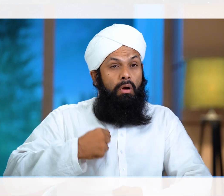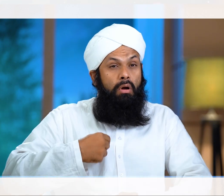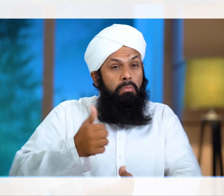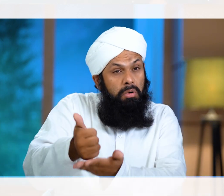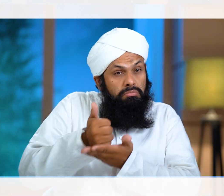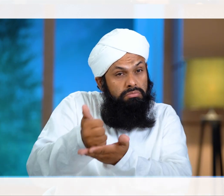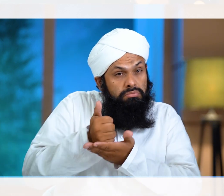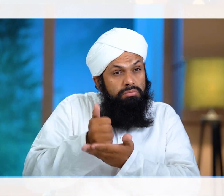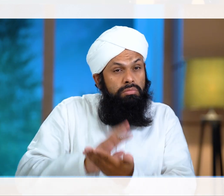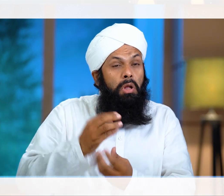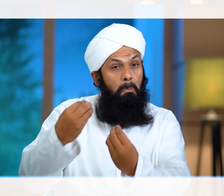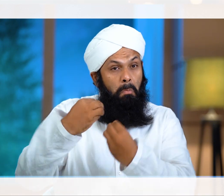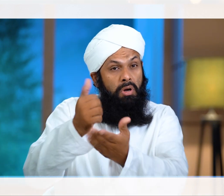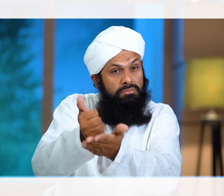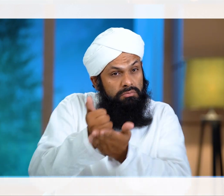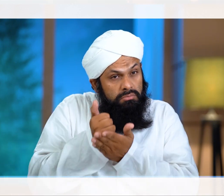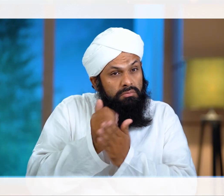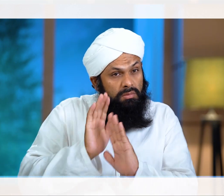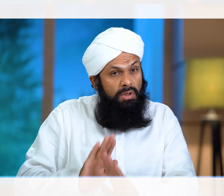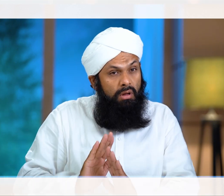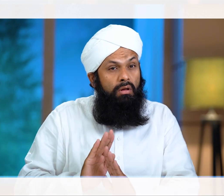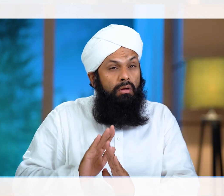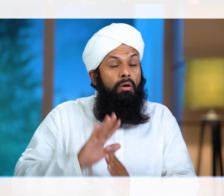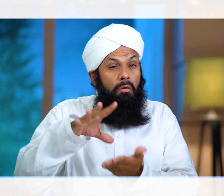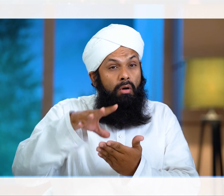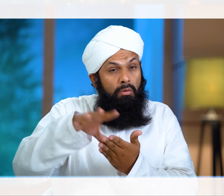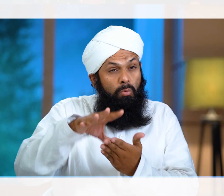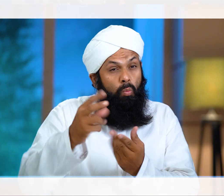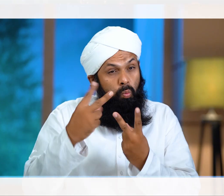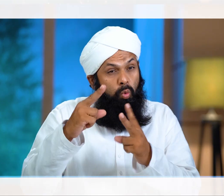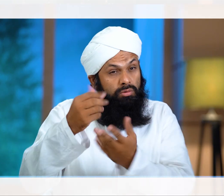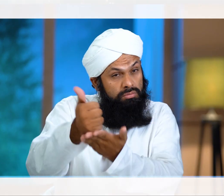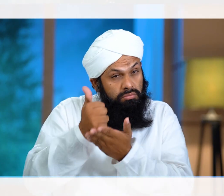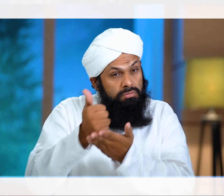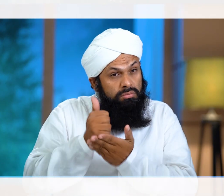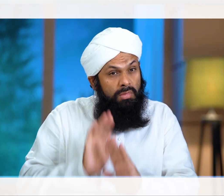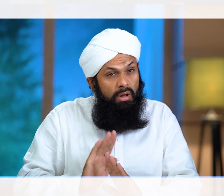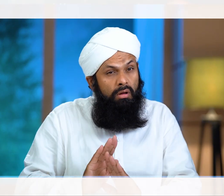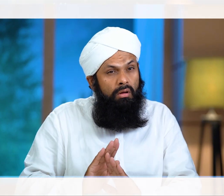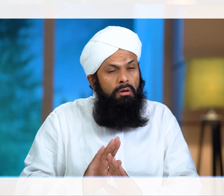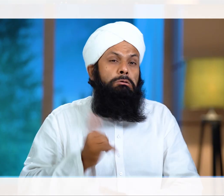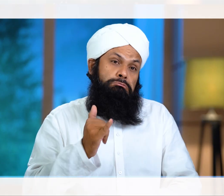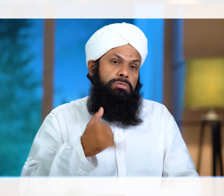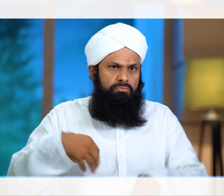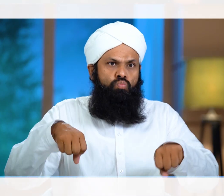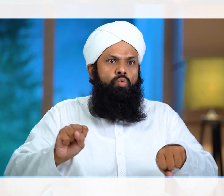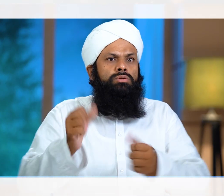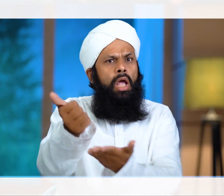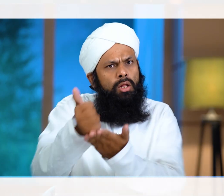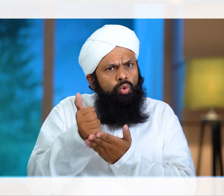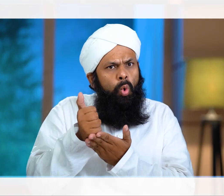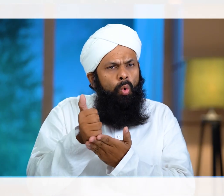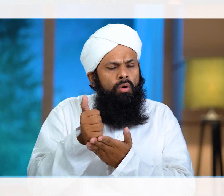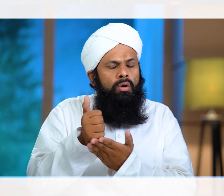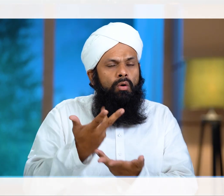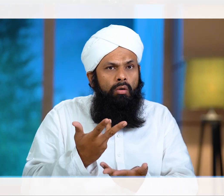کتنا خیال رکھتے ہیں، آپ کی کتنی ضرورتوں کو آپ کے والد صاحب پورا کرتے ہیں، لیکن آپ اپنے والد